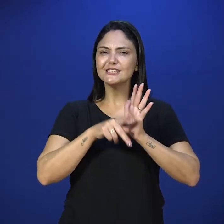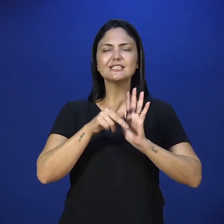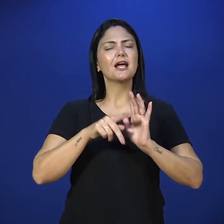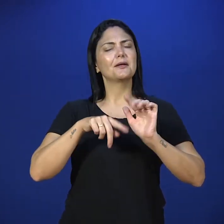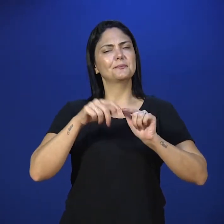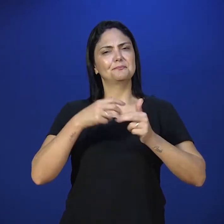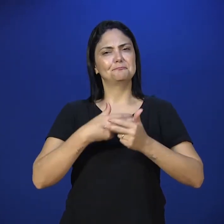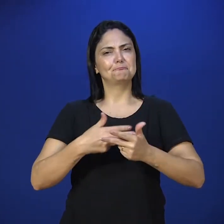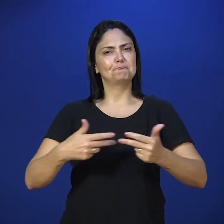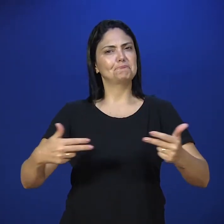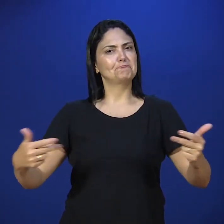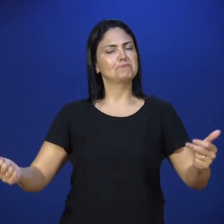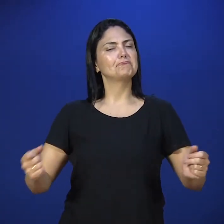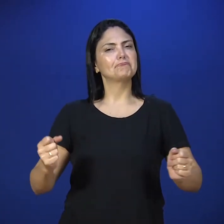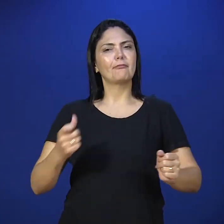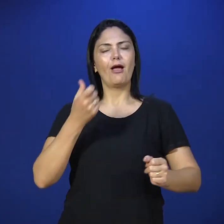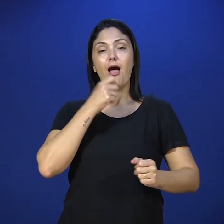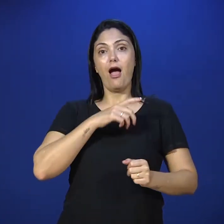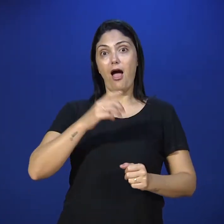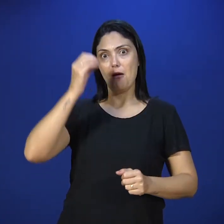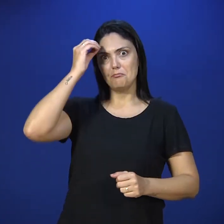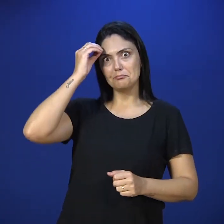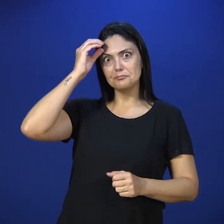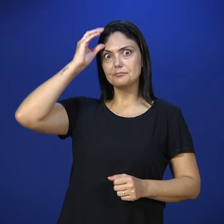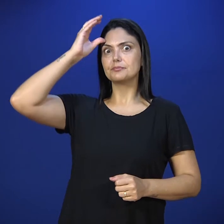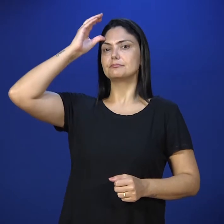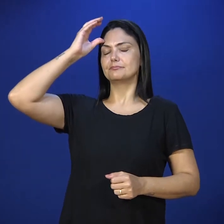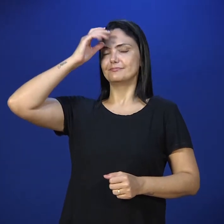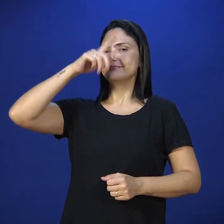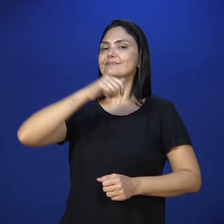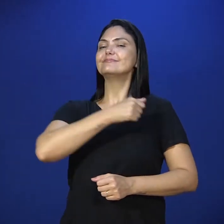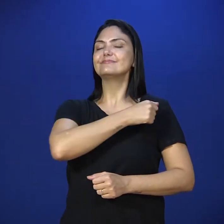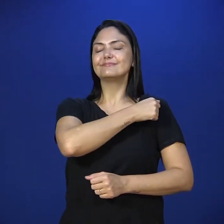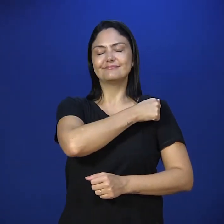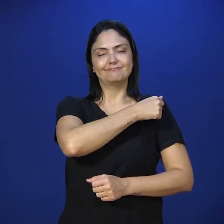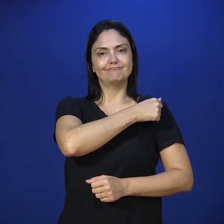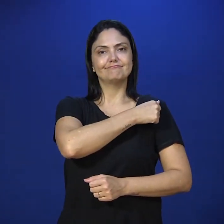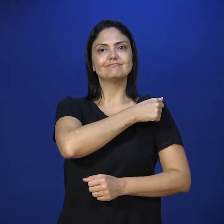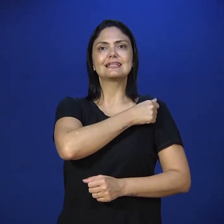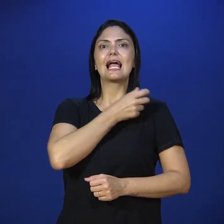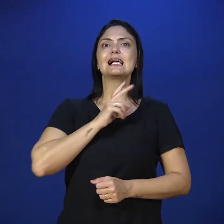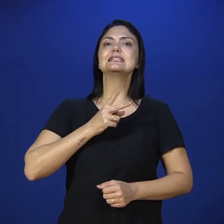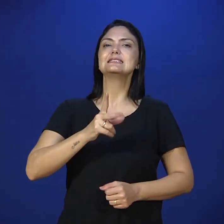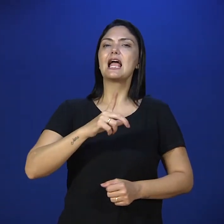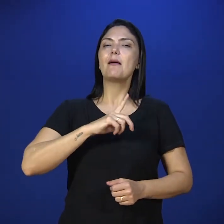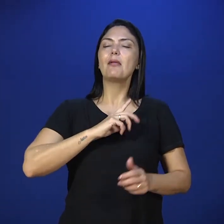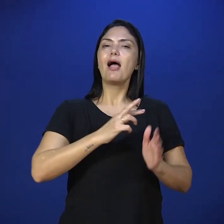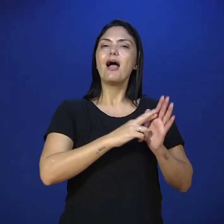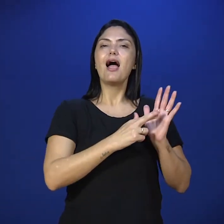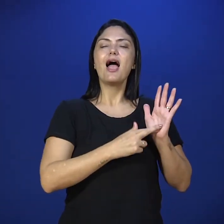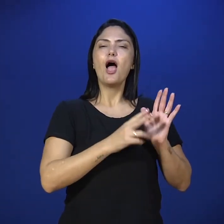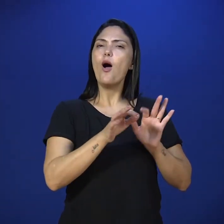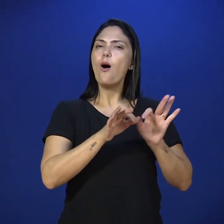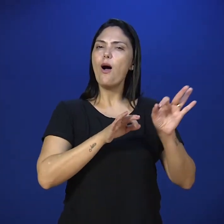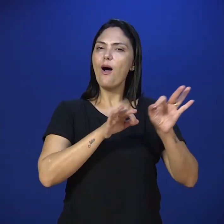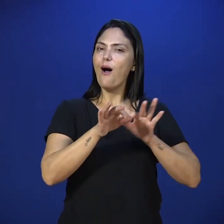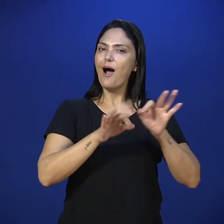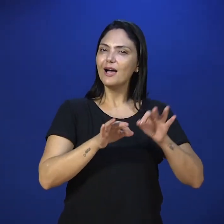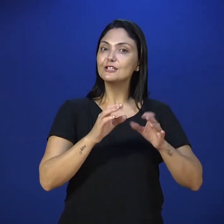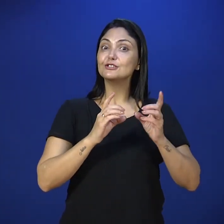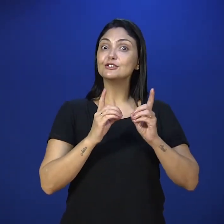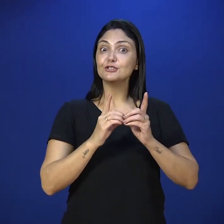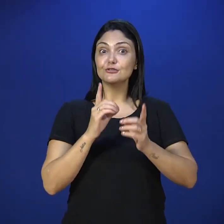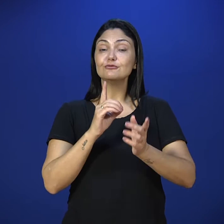de maneira a potencializar a formação acadêmica do aluno, sempre em conformidade com a organização